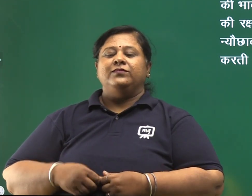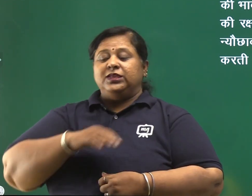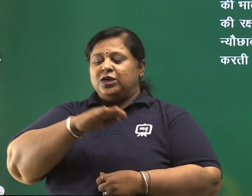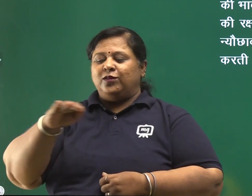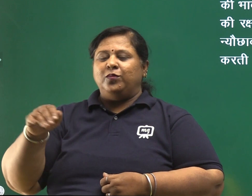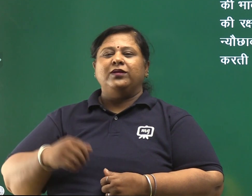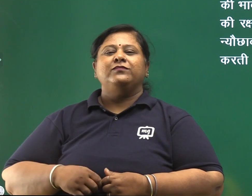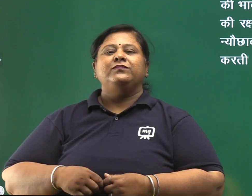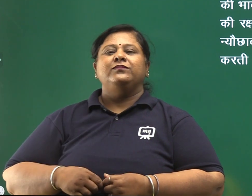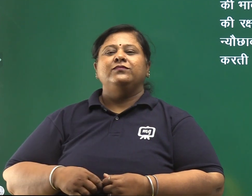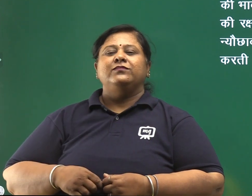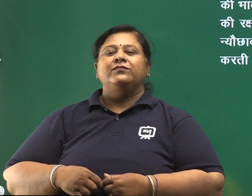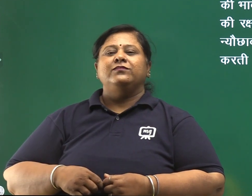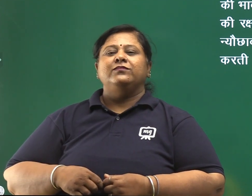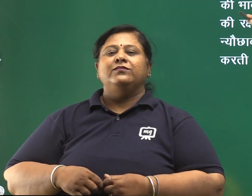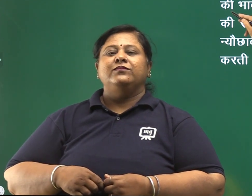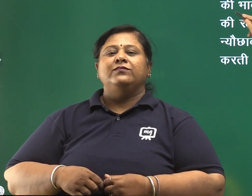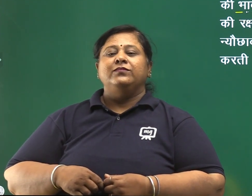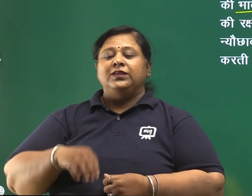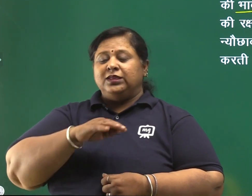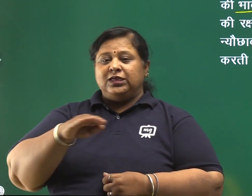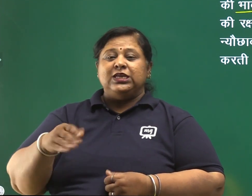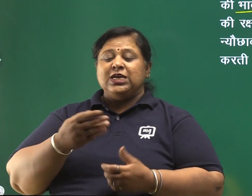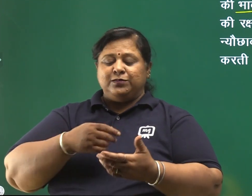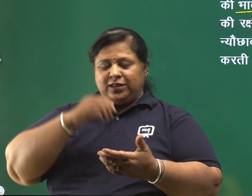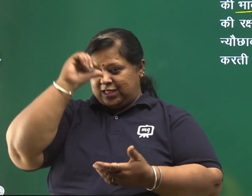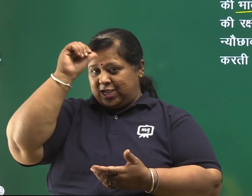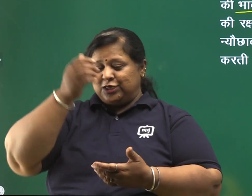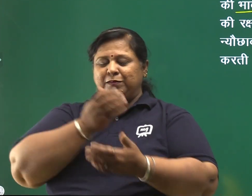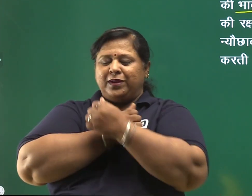छात्रों में देश प्रेम की भावना